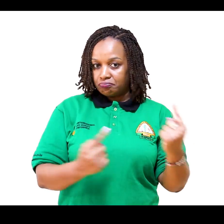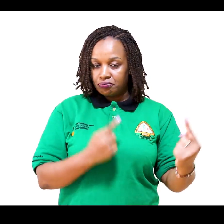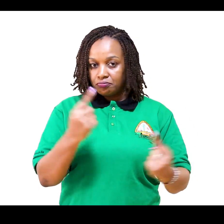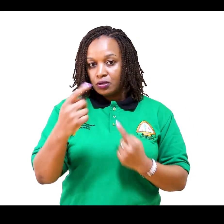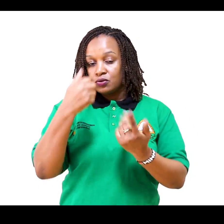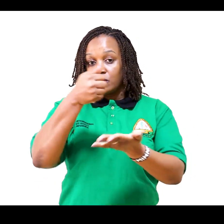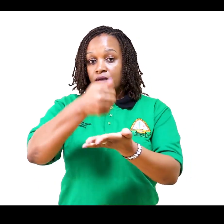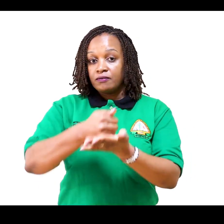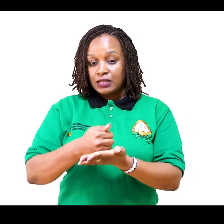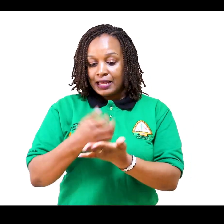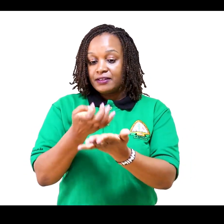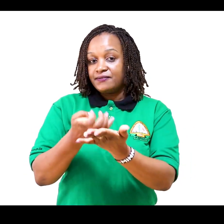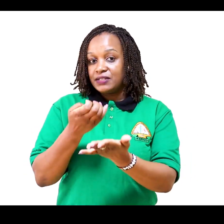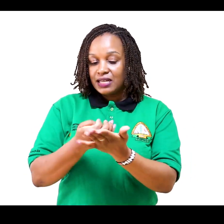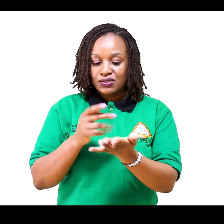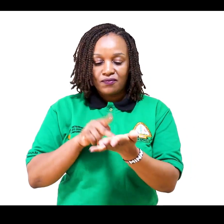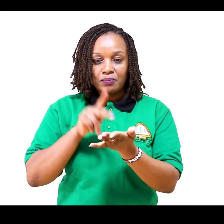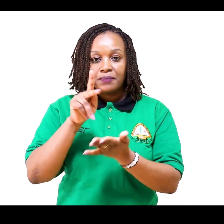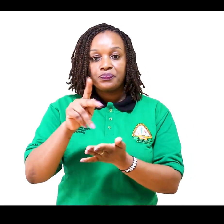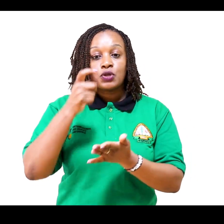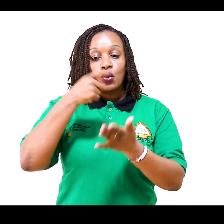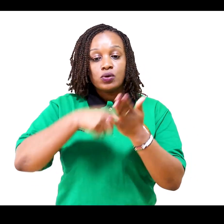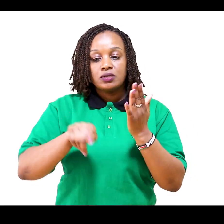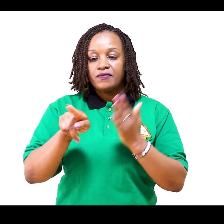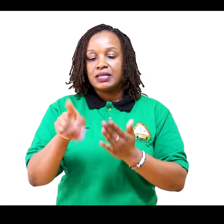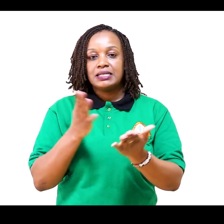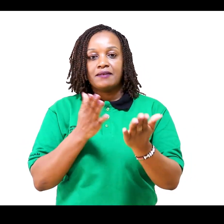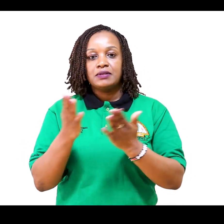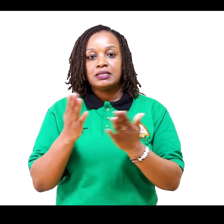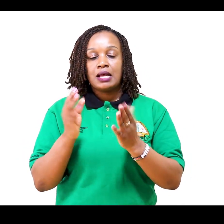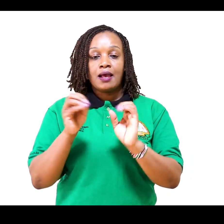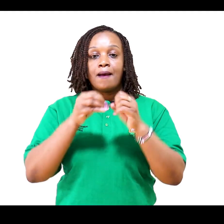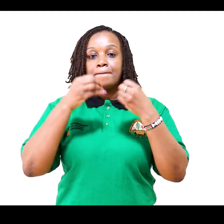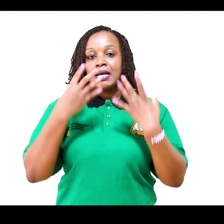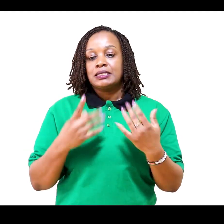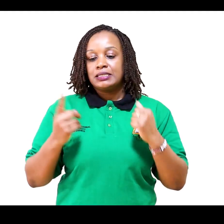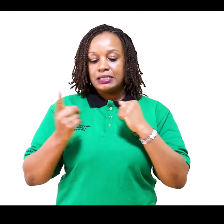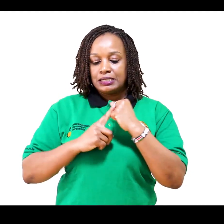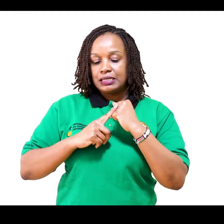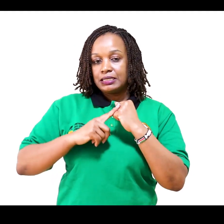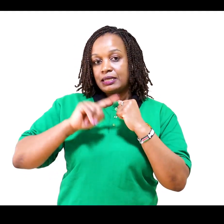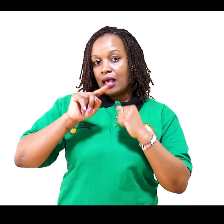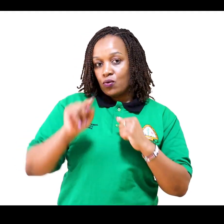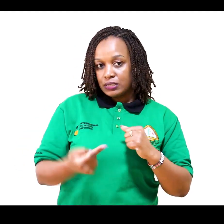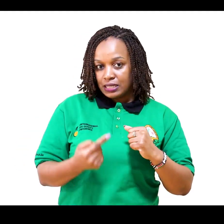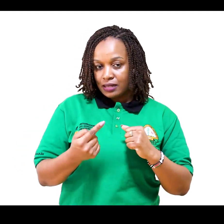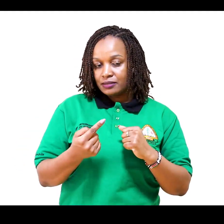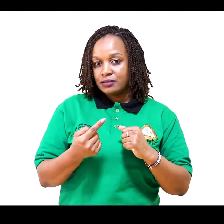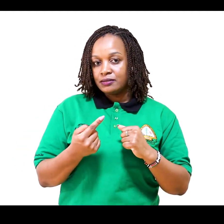na udhibitisho wa malipo. Gharama ya huduma hii ni shilingi 6,000 au sawa na yake katika